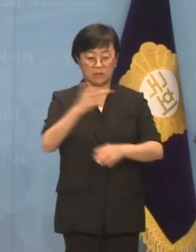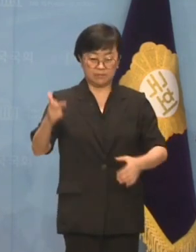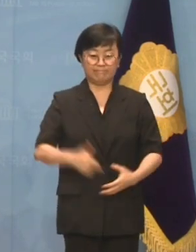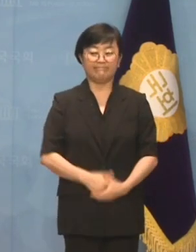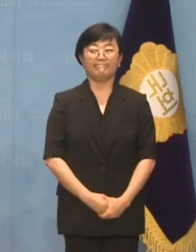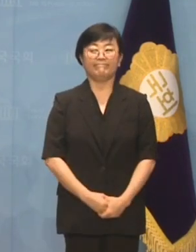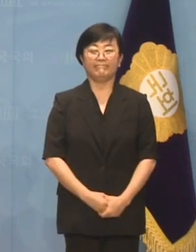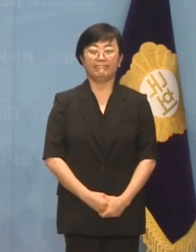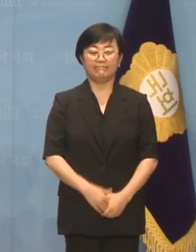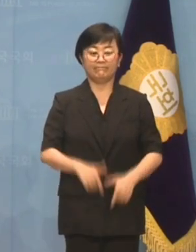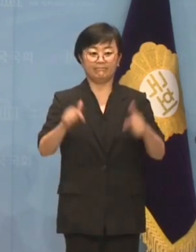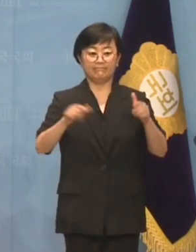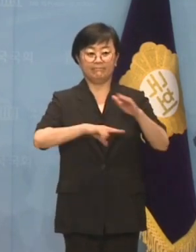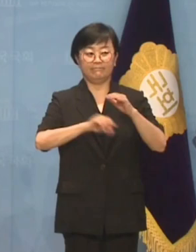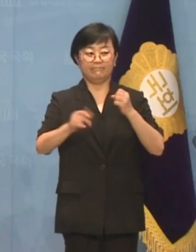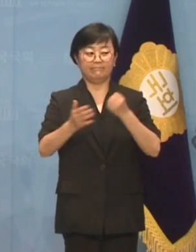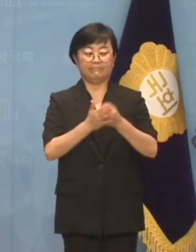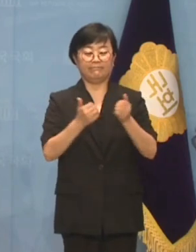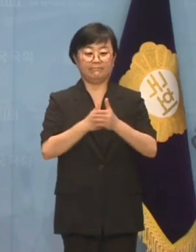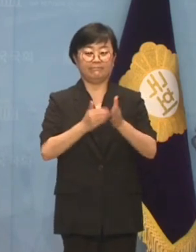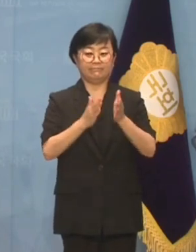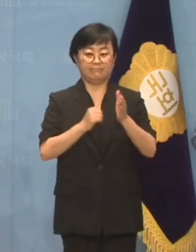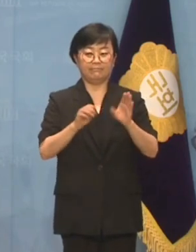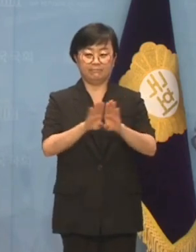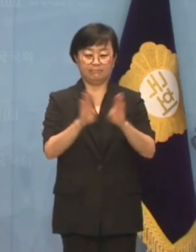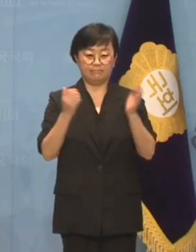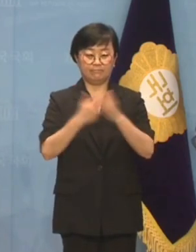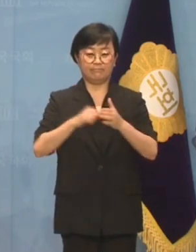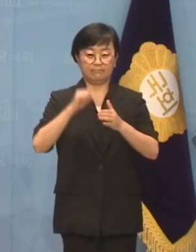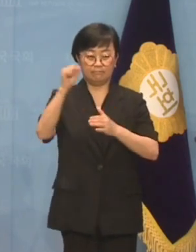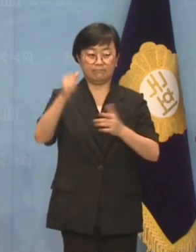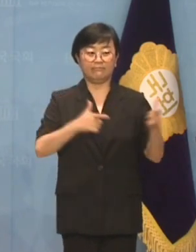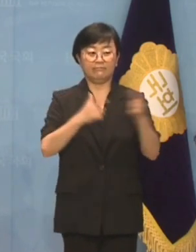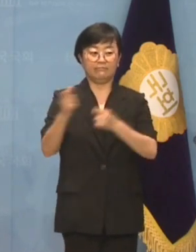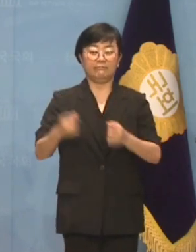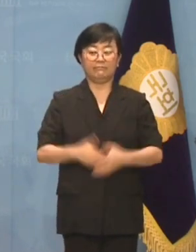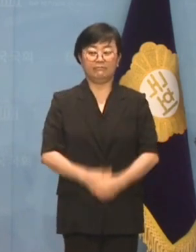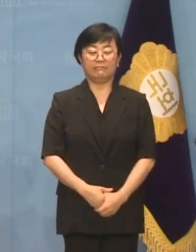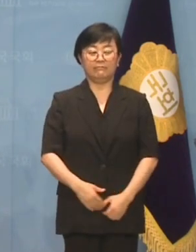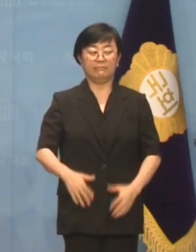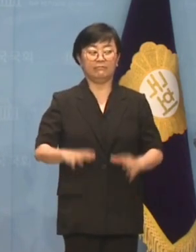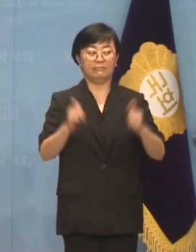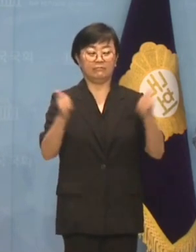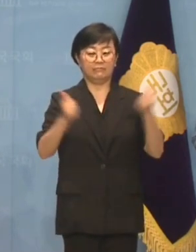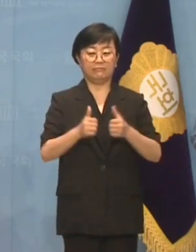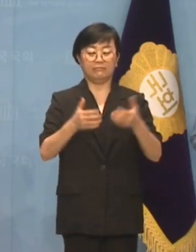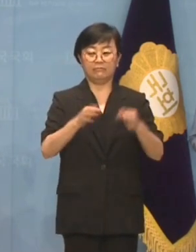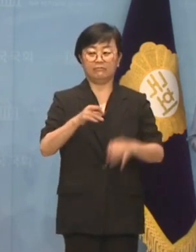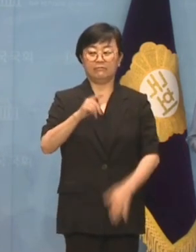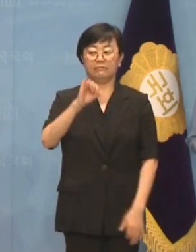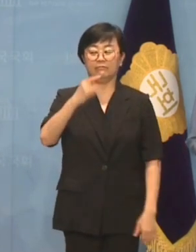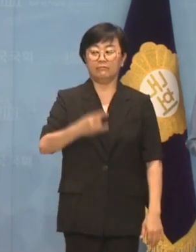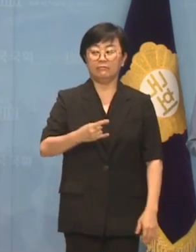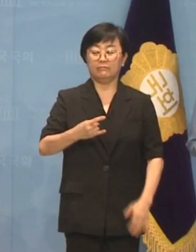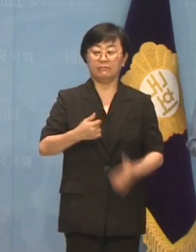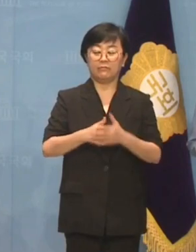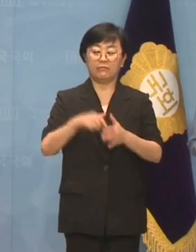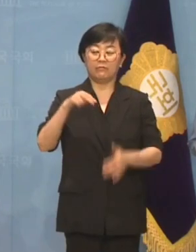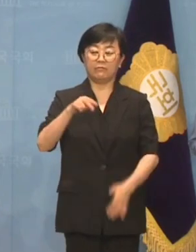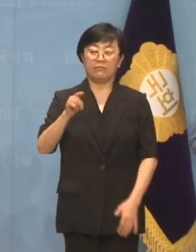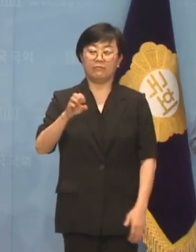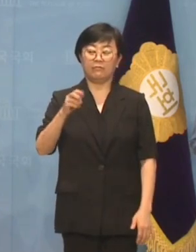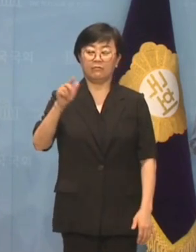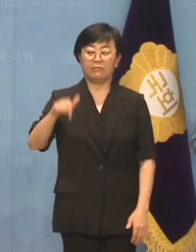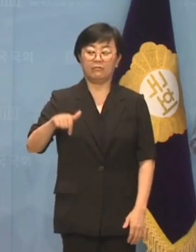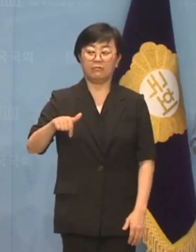하십시오. 서해선 소사 대곡구간 몰래개통식 규탄 의원 모임 일동, 국회의원 김상희, 김경엽,